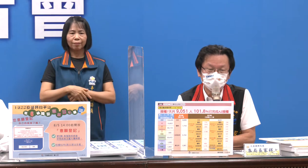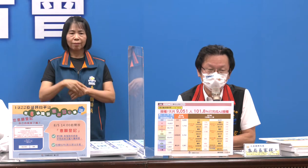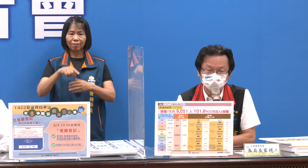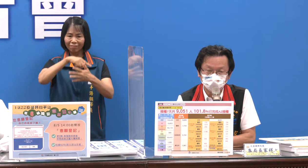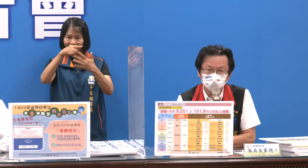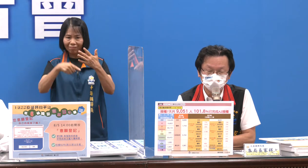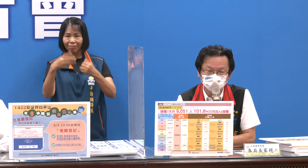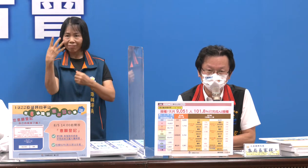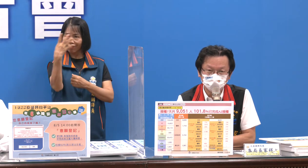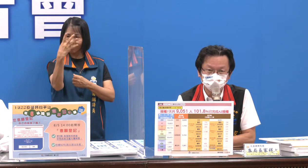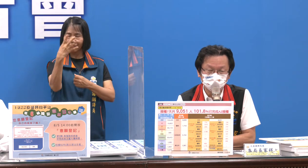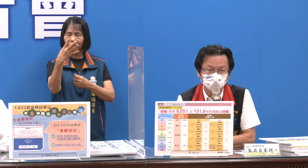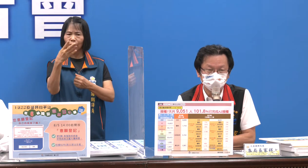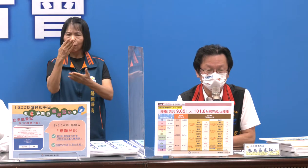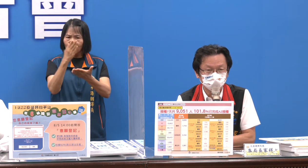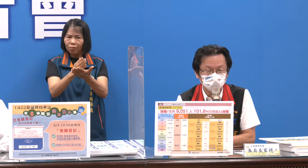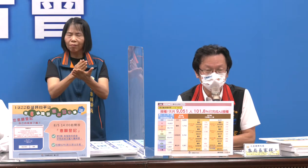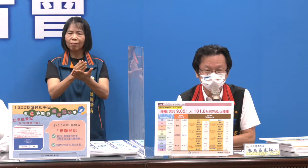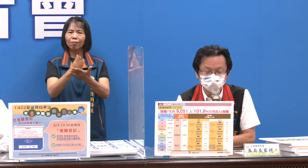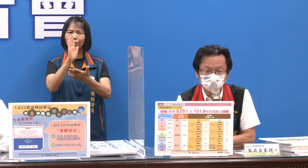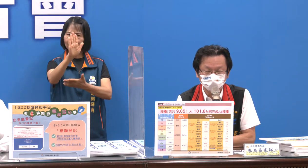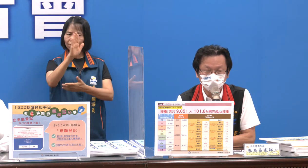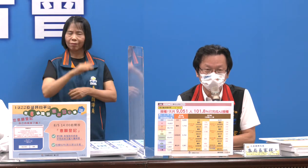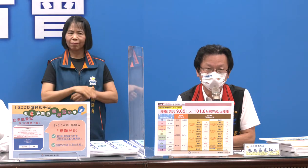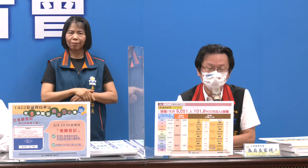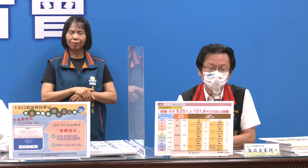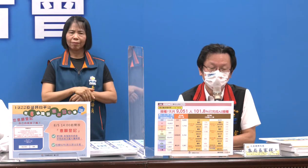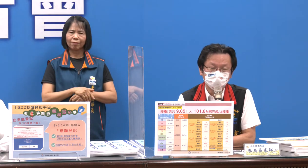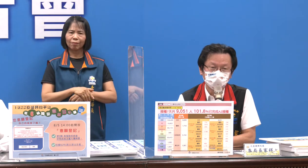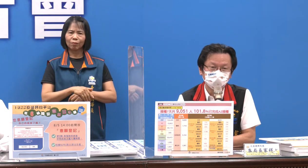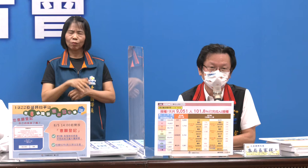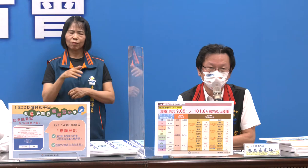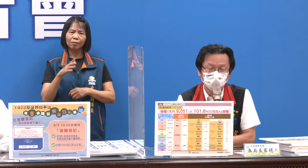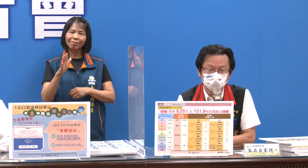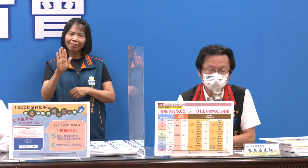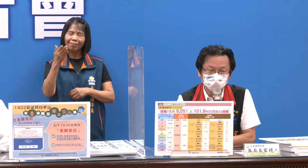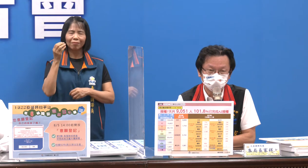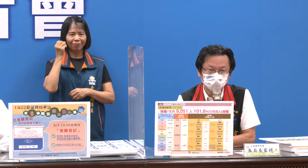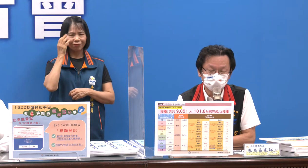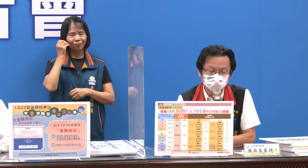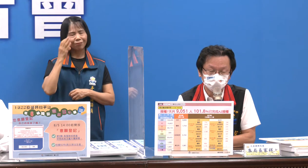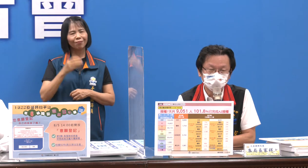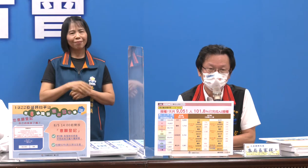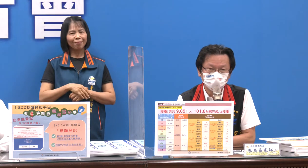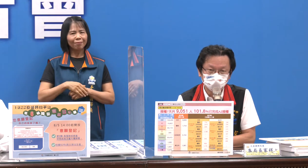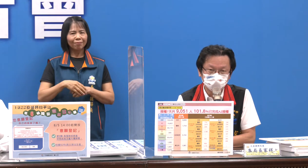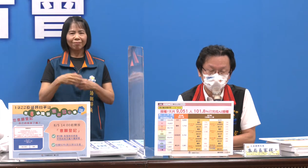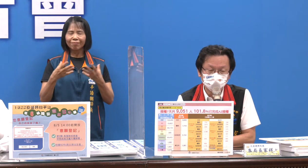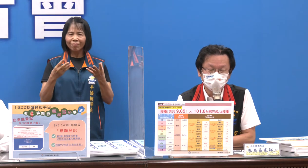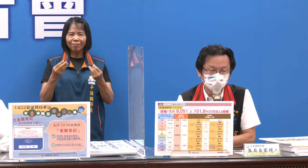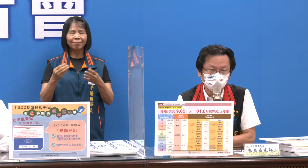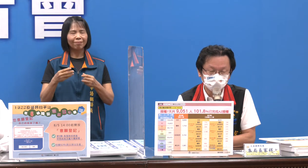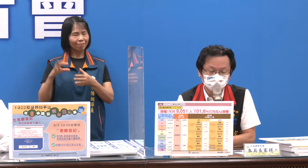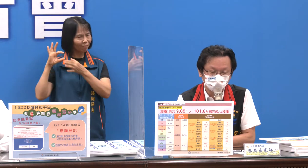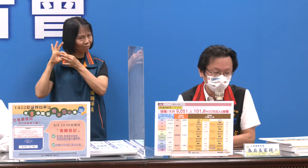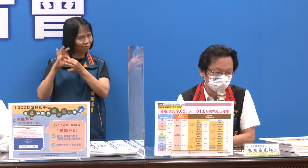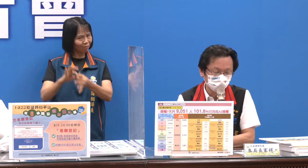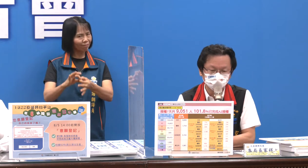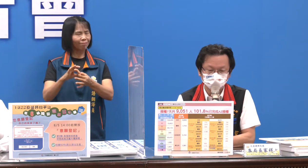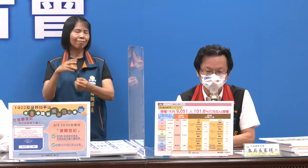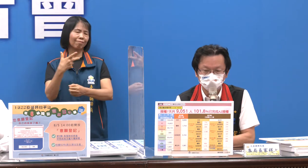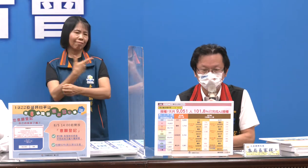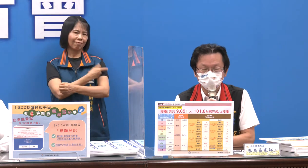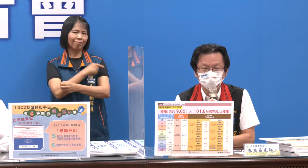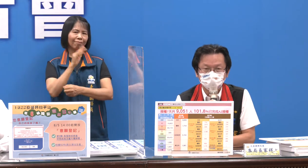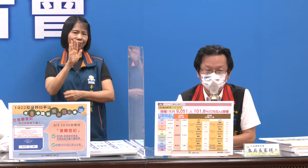中有时候会有停顿没有停止施打的现象，但是我们花莲县政府其实目前都还在正常的